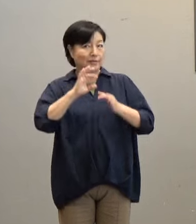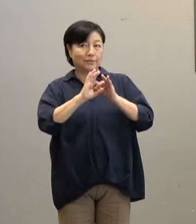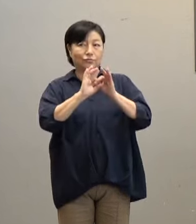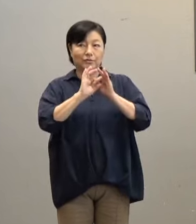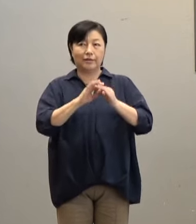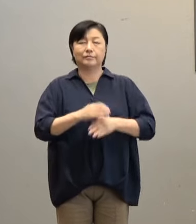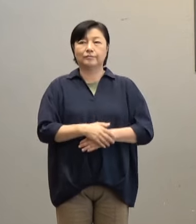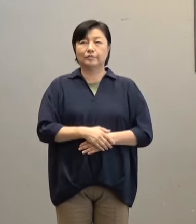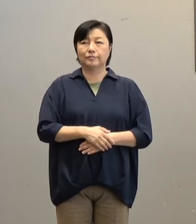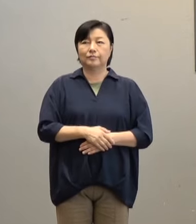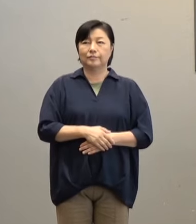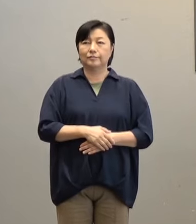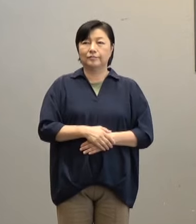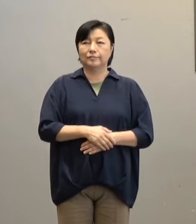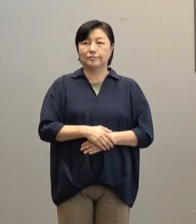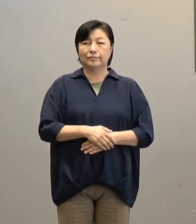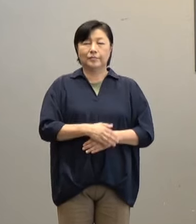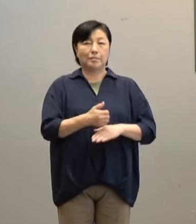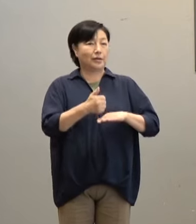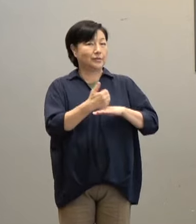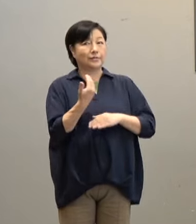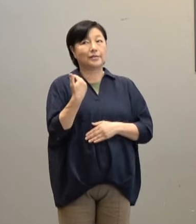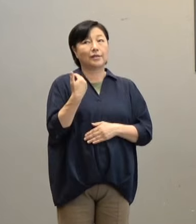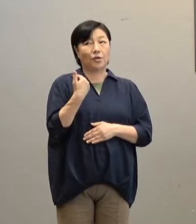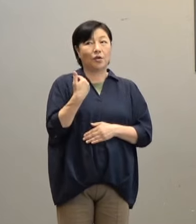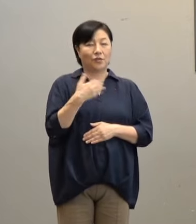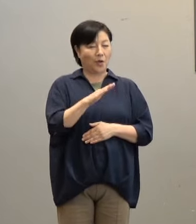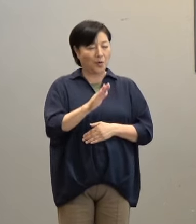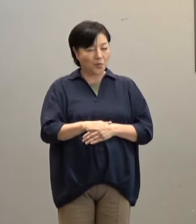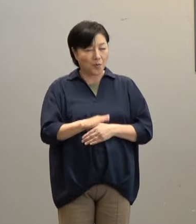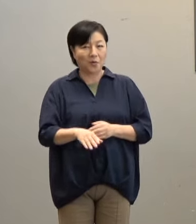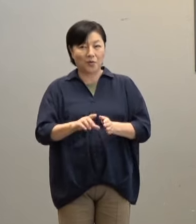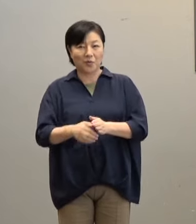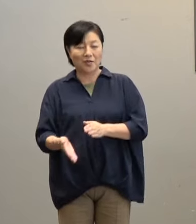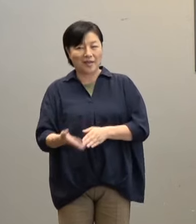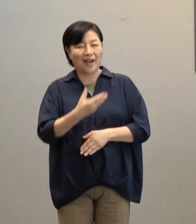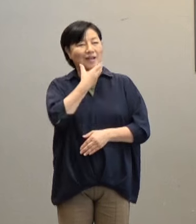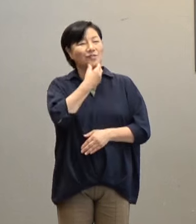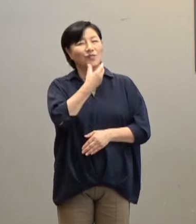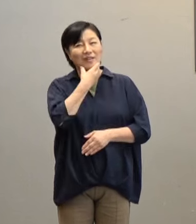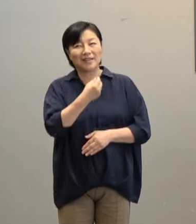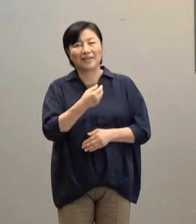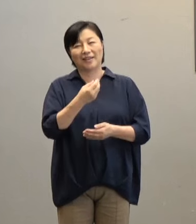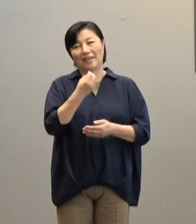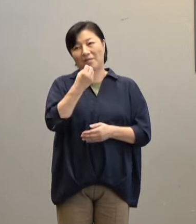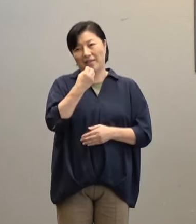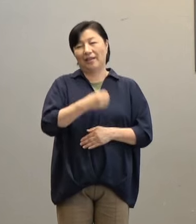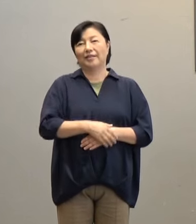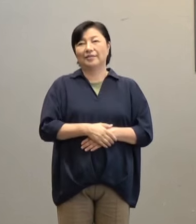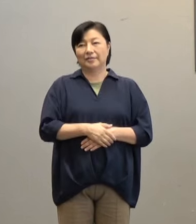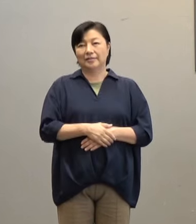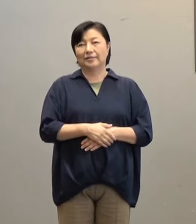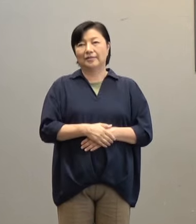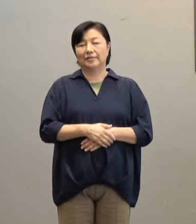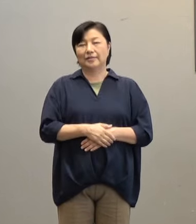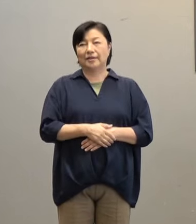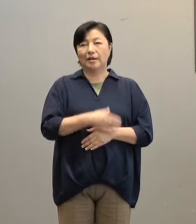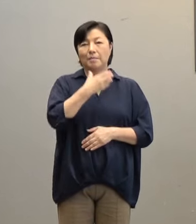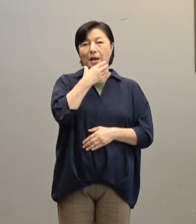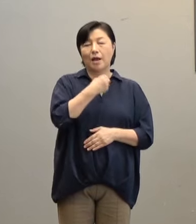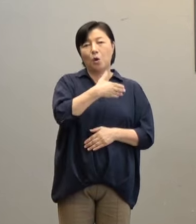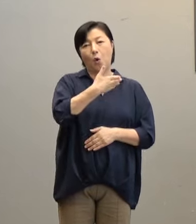てなんですけれども、まあ、知事は先ほど、まあ、子どもの頃から好物であるというふうにおっしゃってましたけど、はい、香